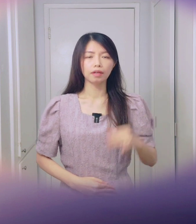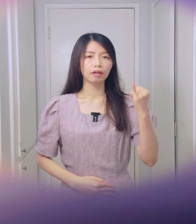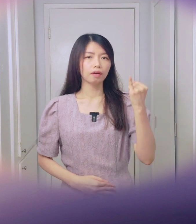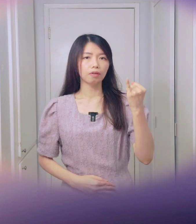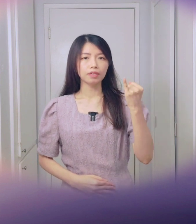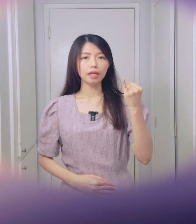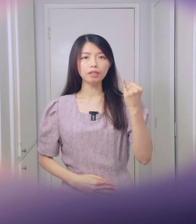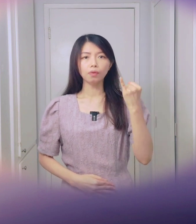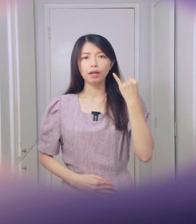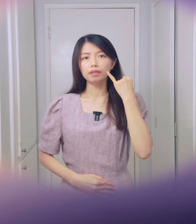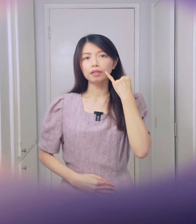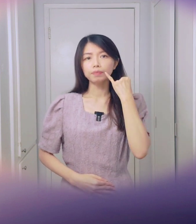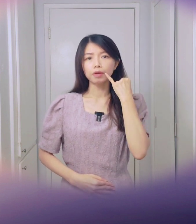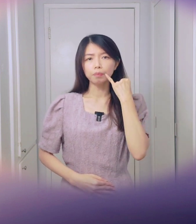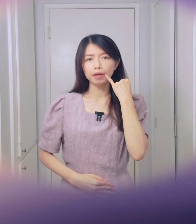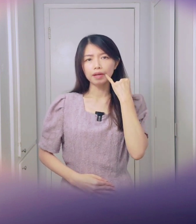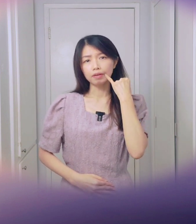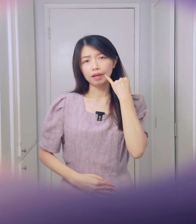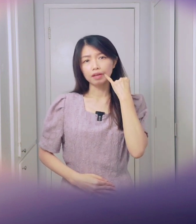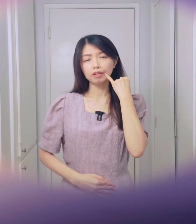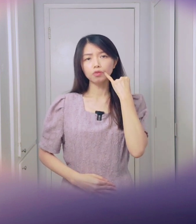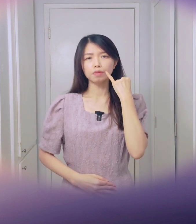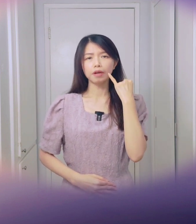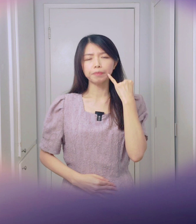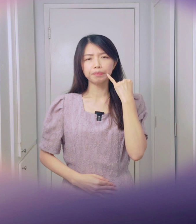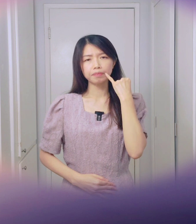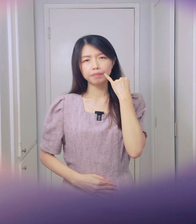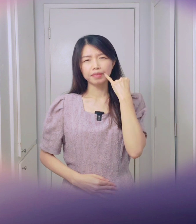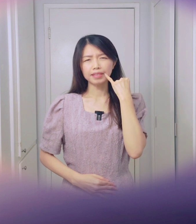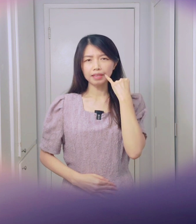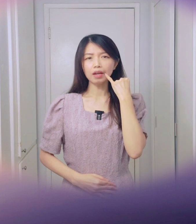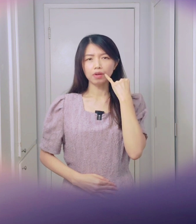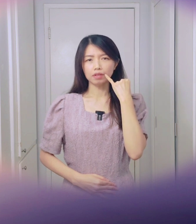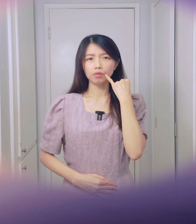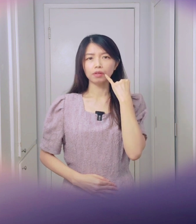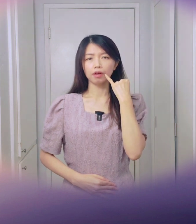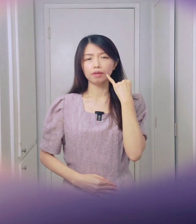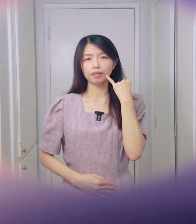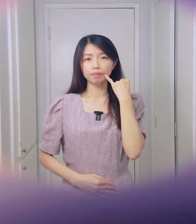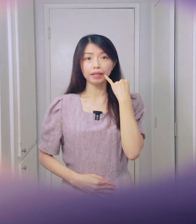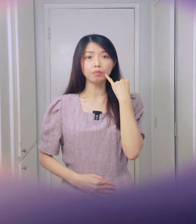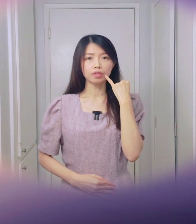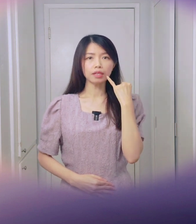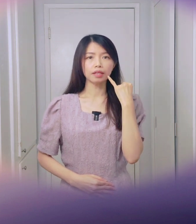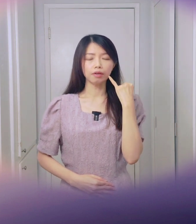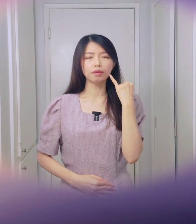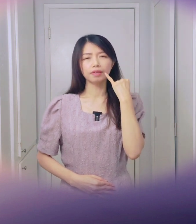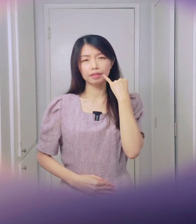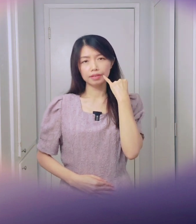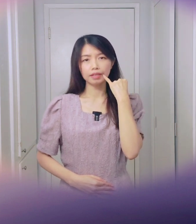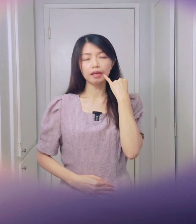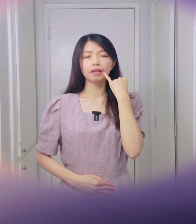수어는 이 새끼손가락을 입 옆에 이렇게 찍어주시면 짜다라고 하는 뜻의 수어가 돼요. 바닷물이